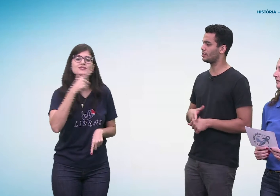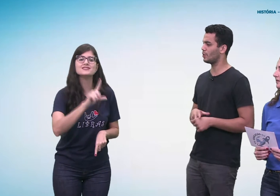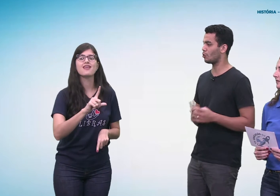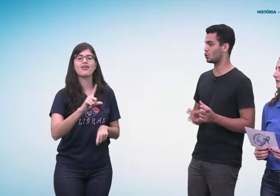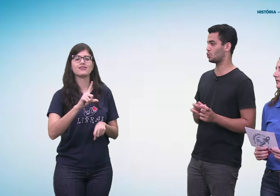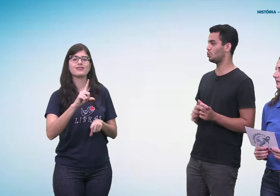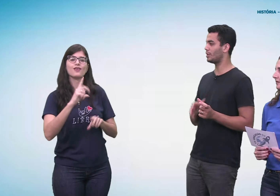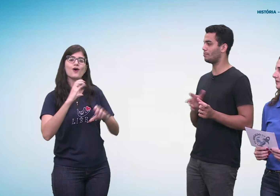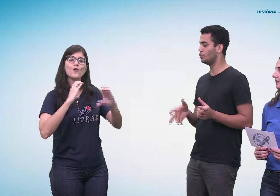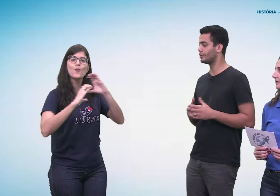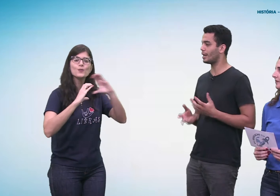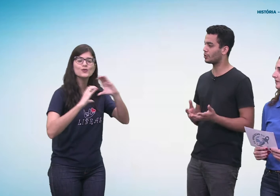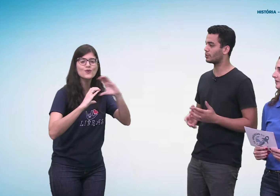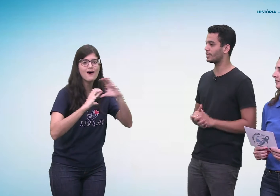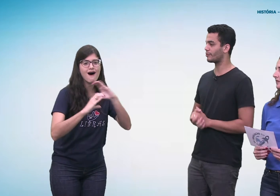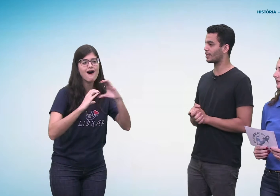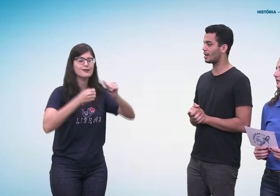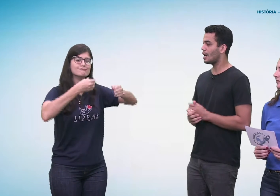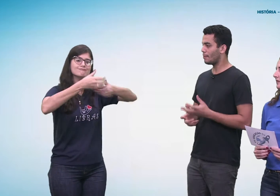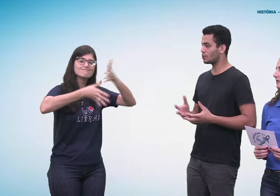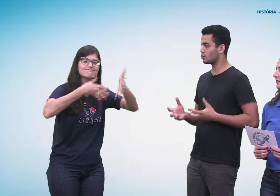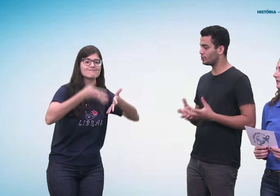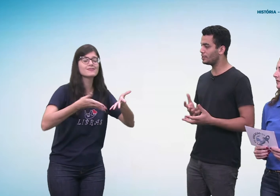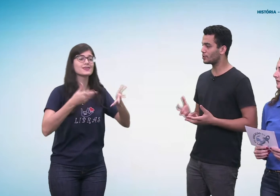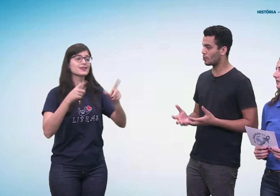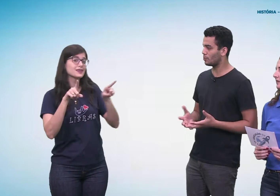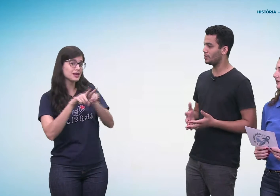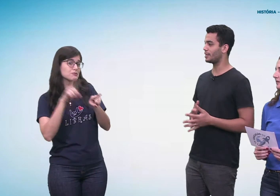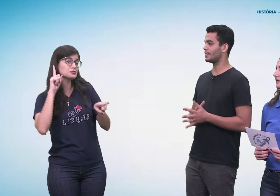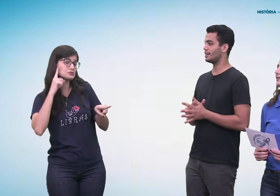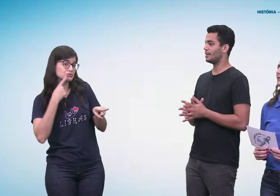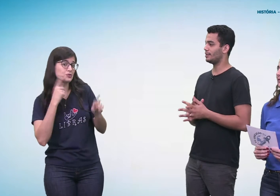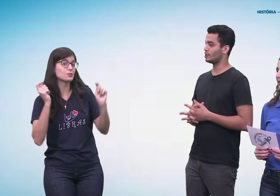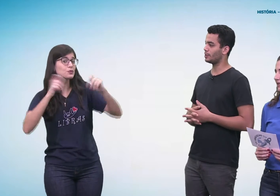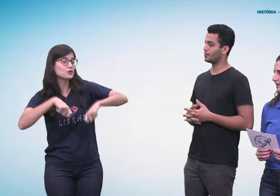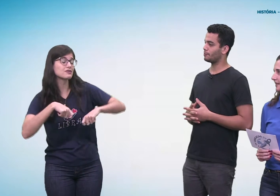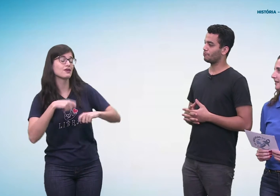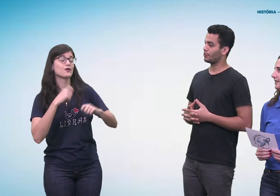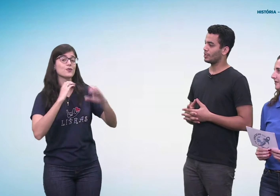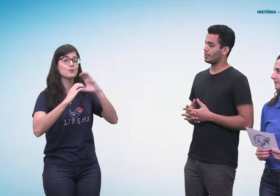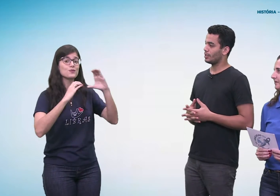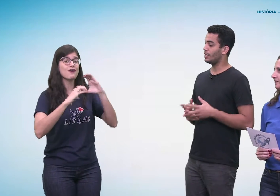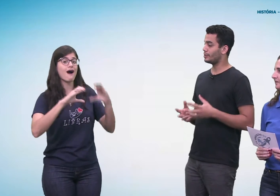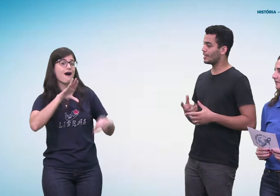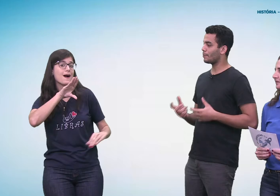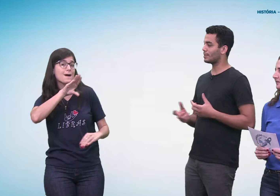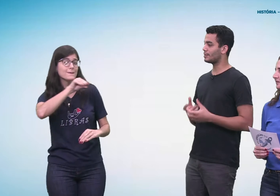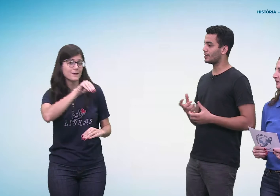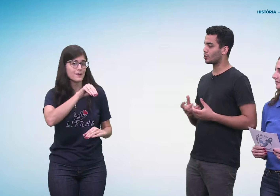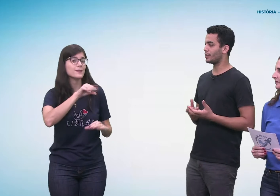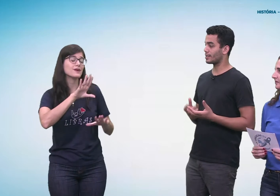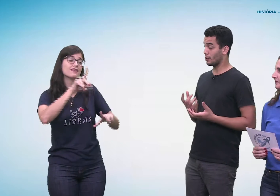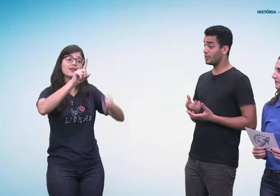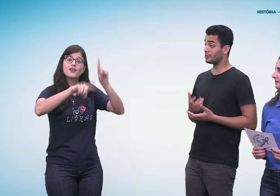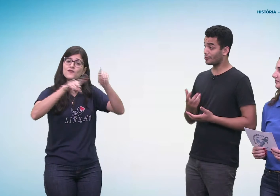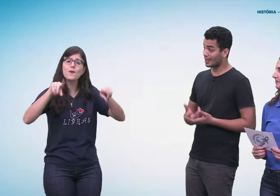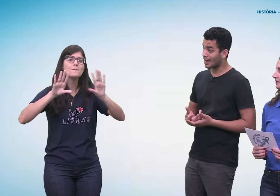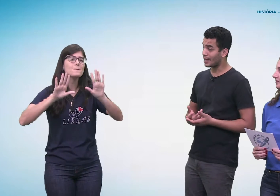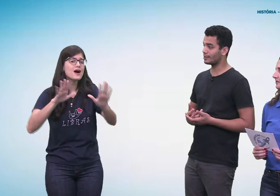O surdo é mudo, ele não consegue falar. Mas o surdo, ele se comunica, entendeu? E ele tem capacidade de comunicação e de falar